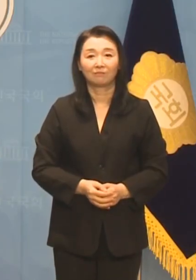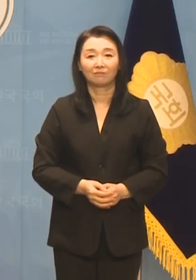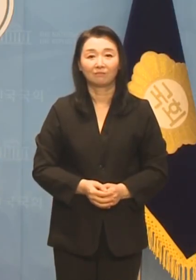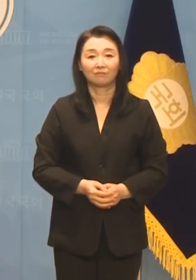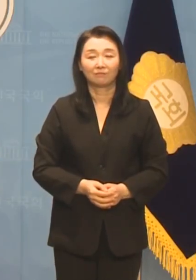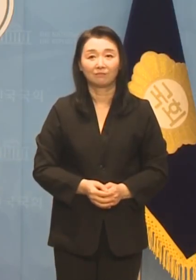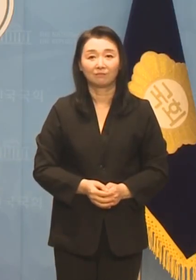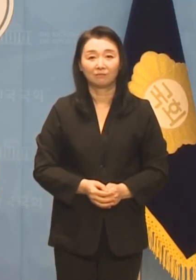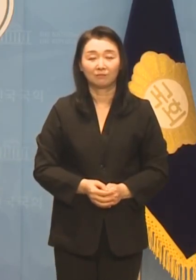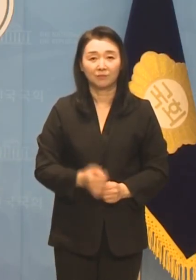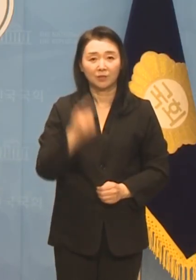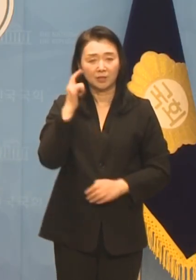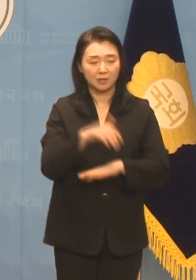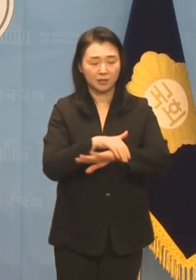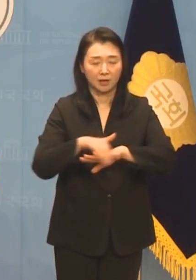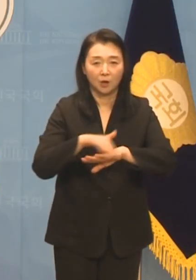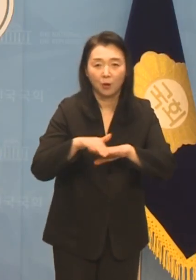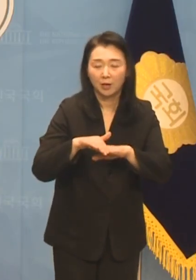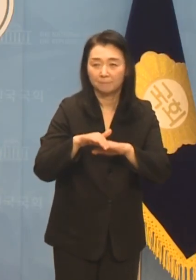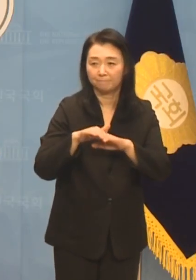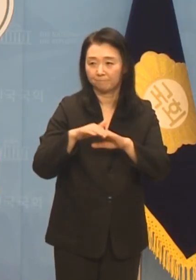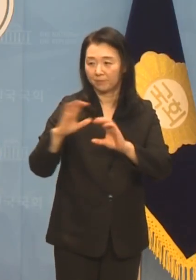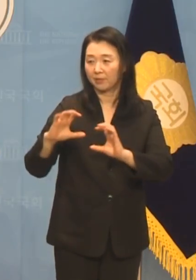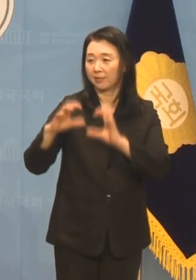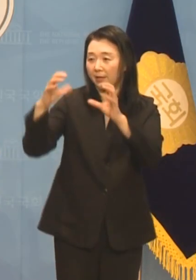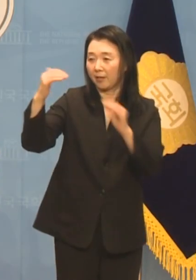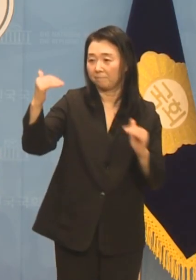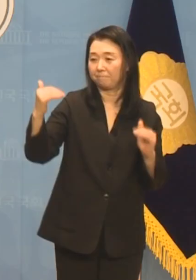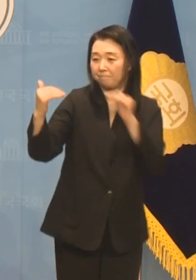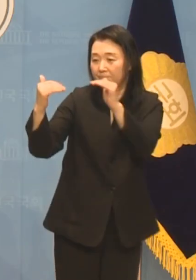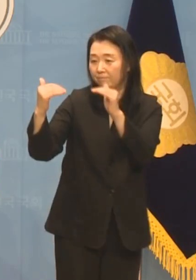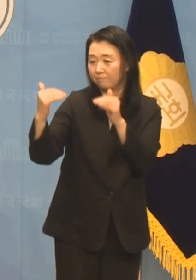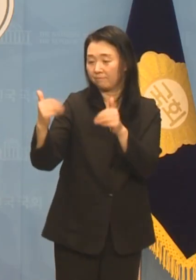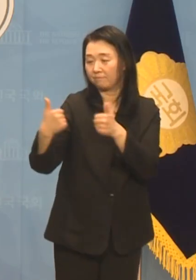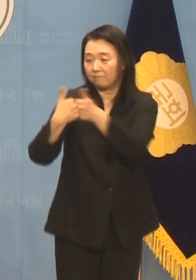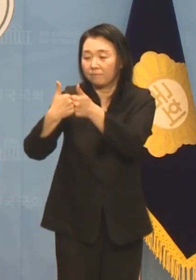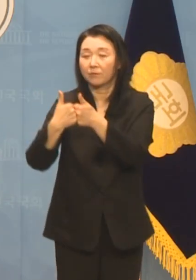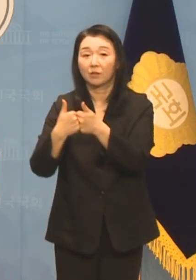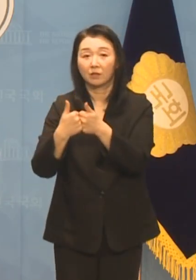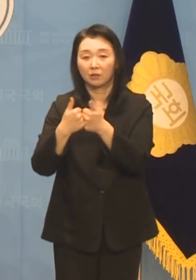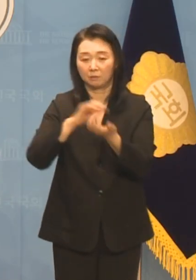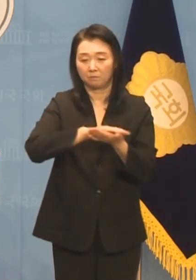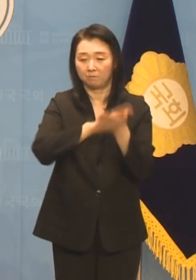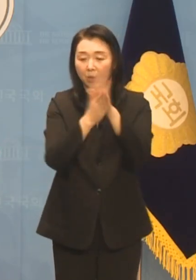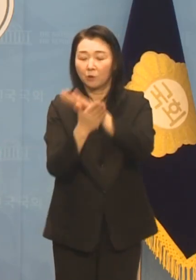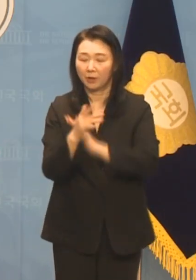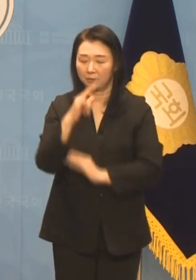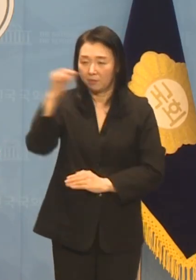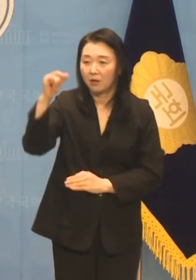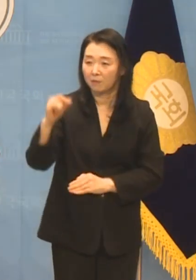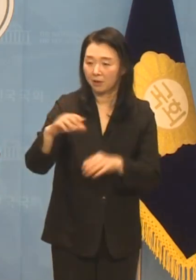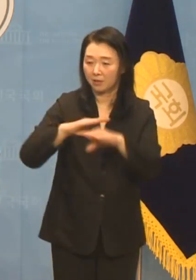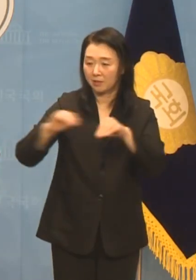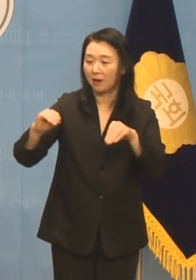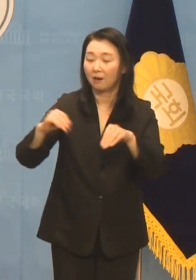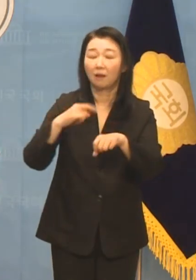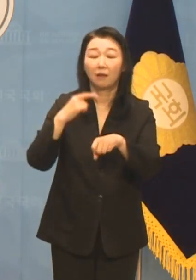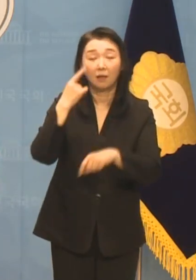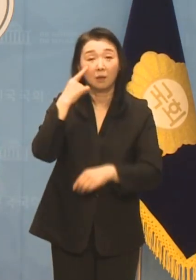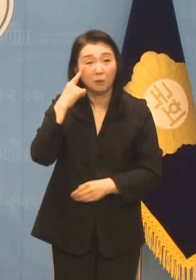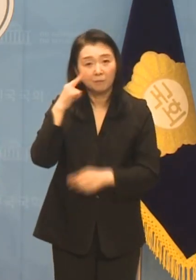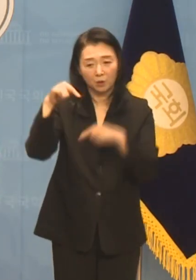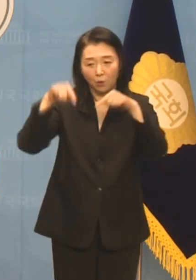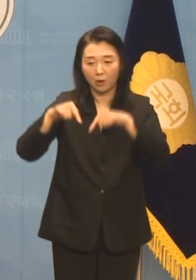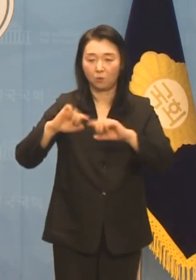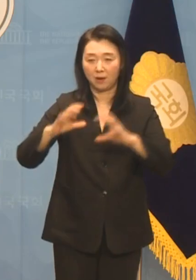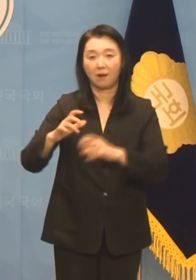전략적 눈높이로 세계 정세에 대응하며 변화에 가장 기민하게 대처하는 외교 강국,